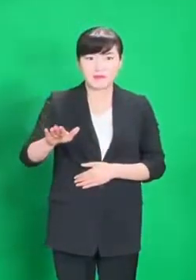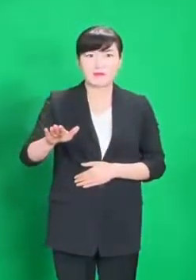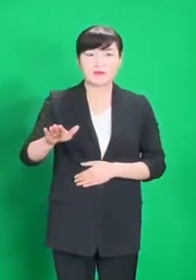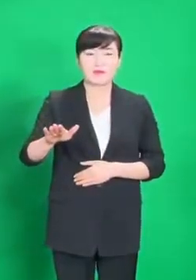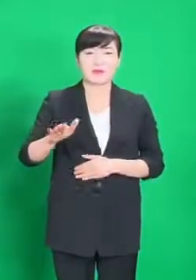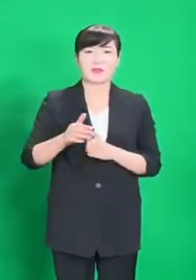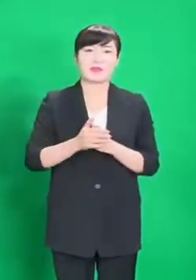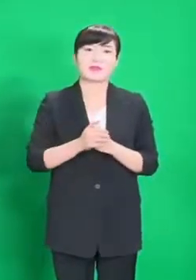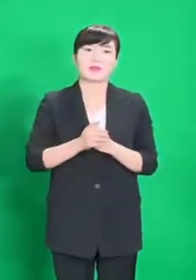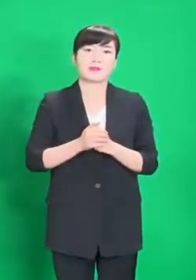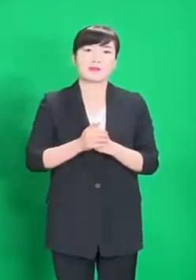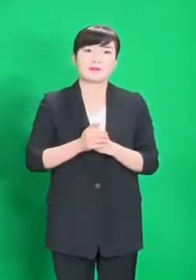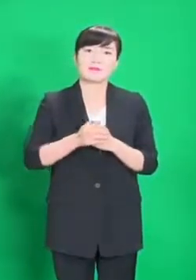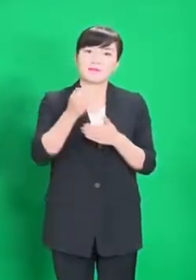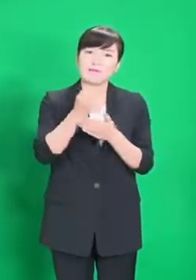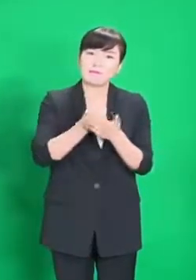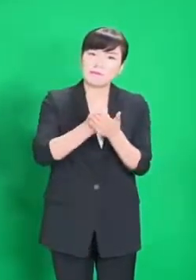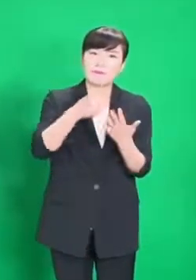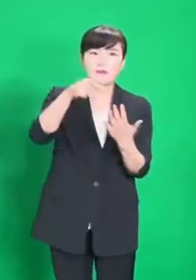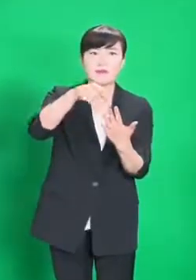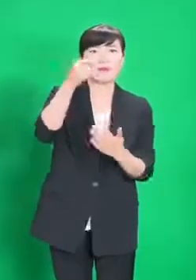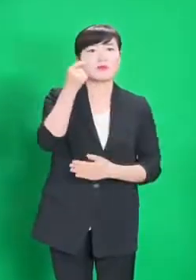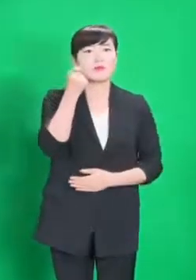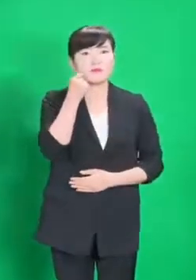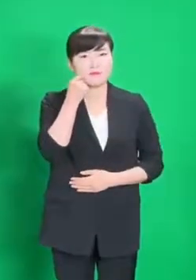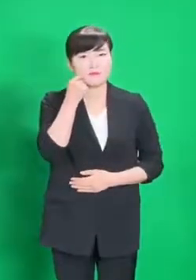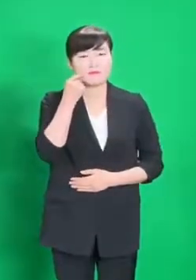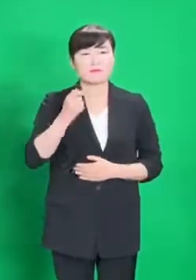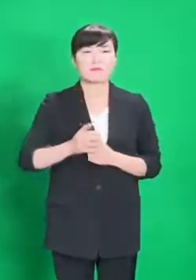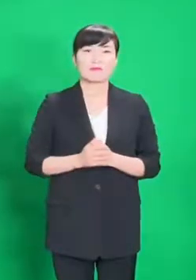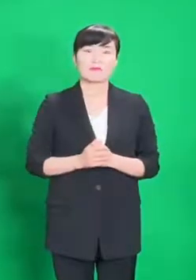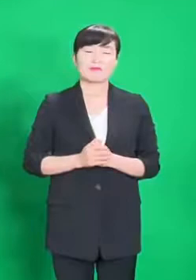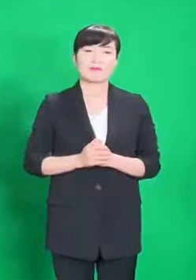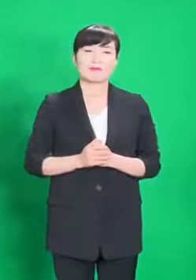경기복지재단은 아쉽게도 선정되지 못했습니다.